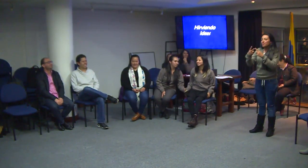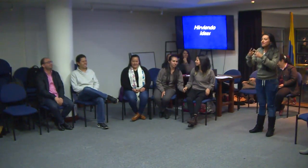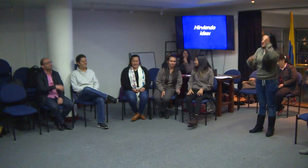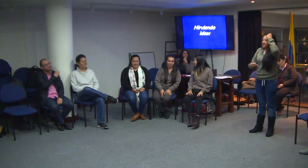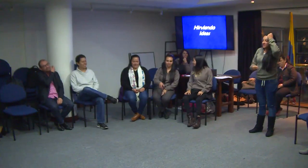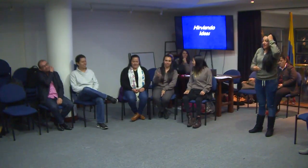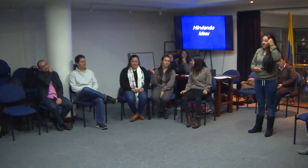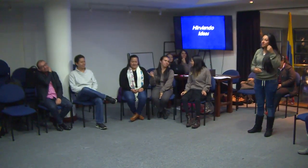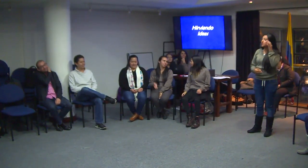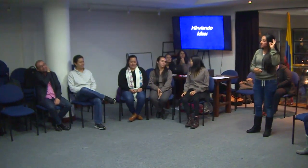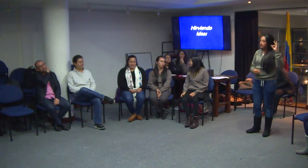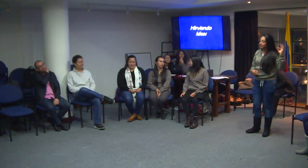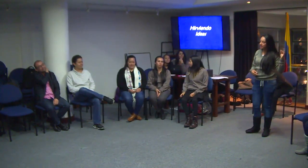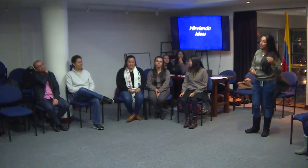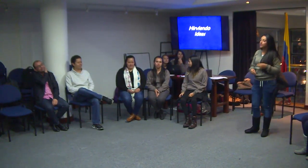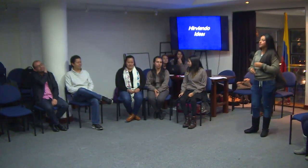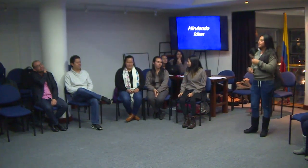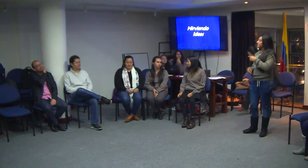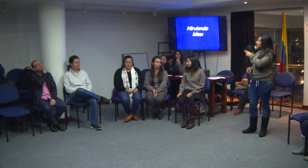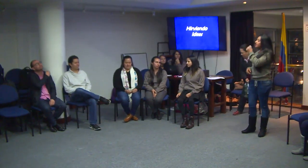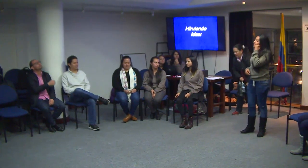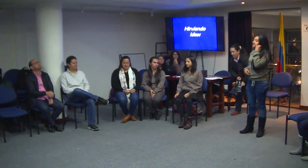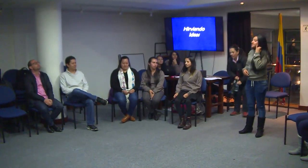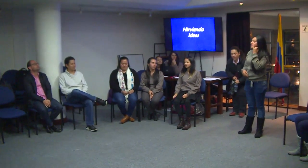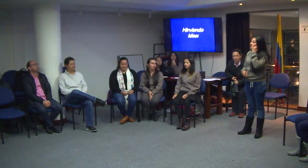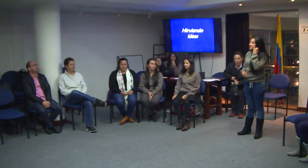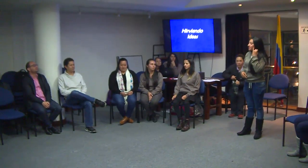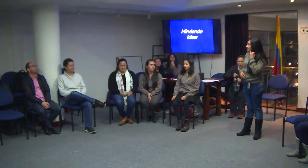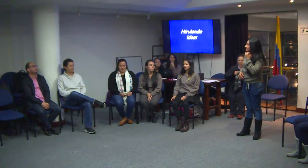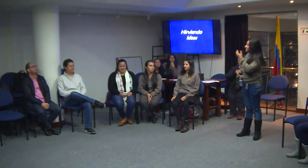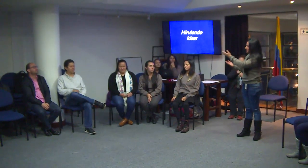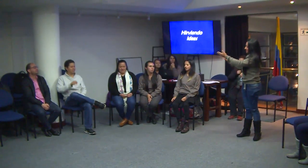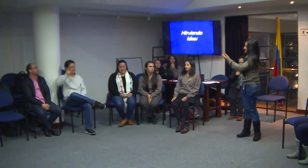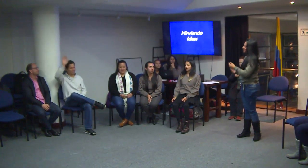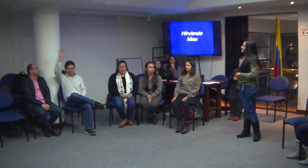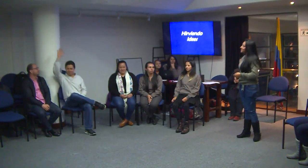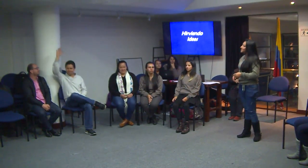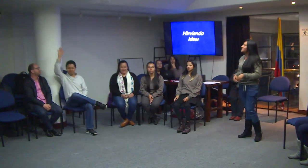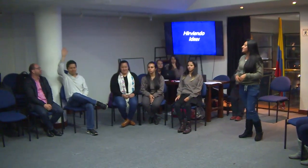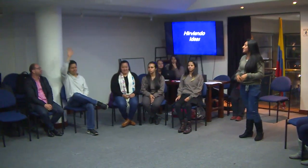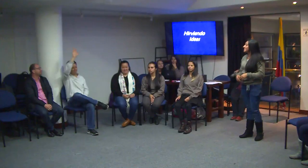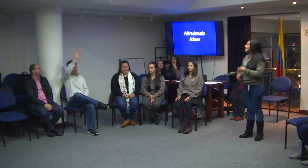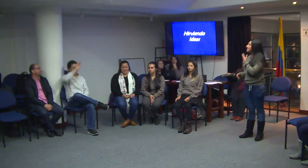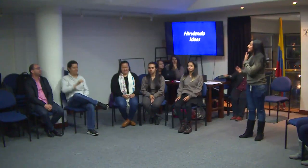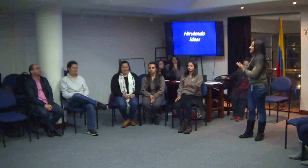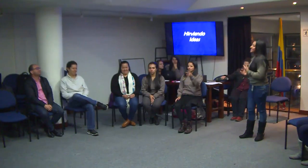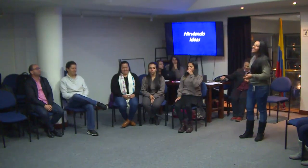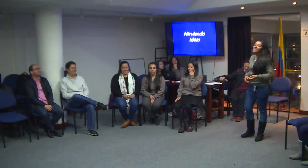Gracias. El otro profe es oyente. Esa es su seña.